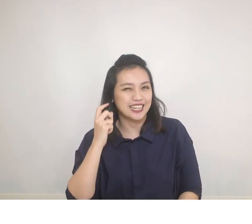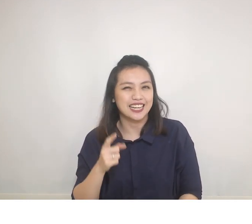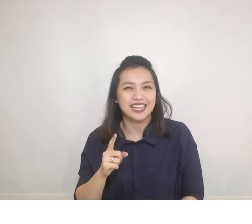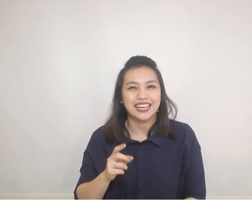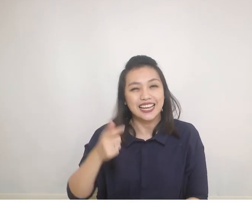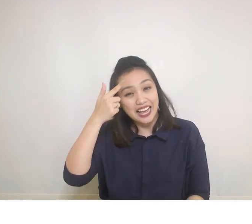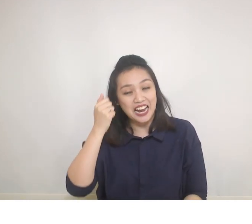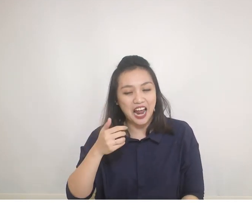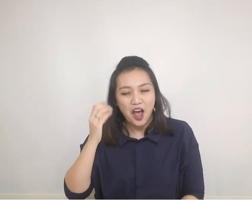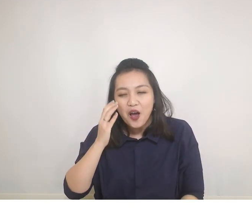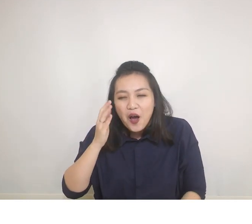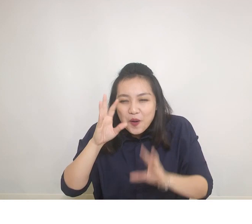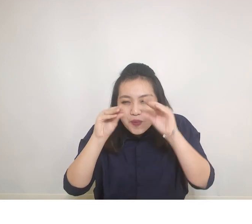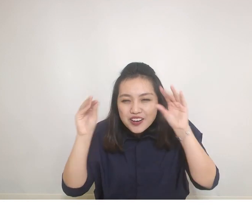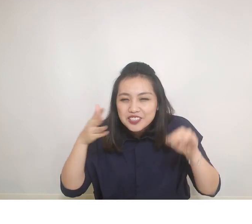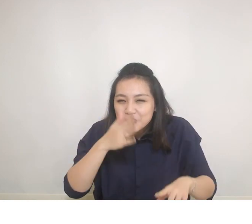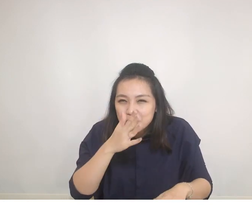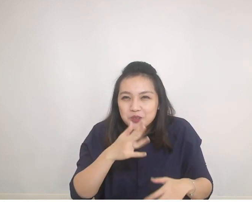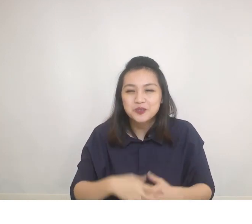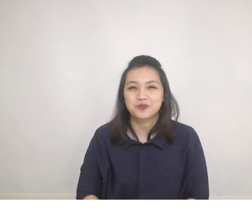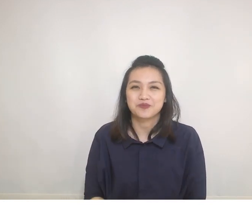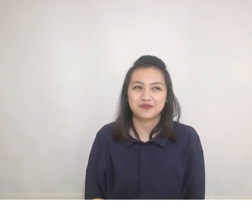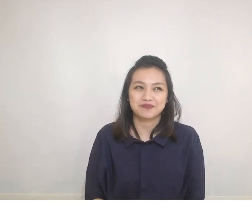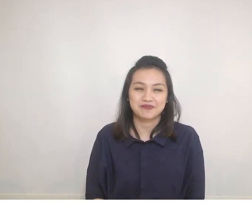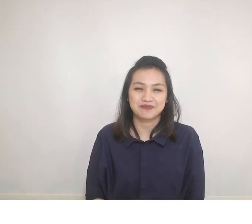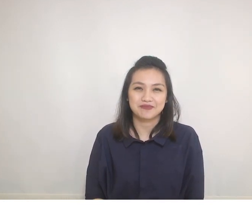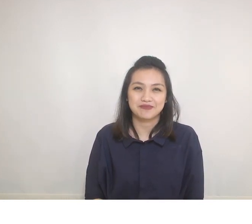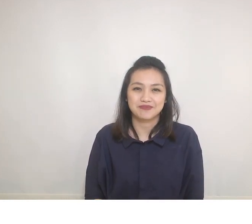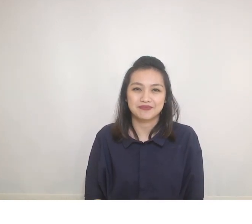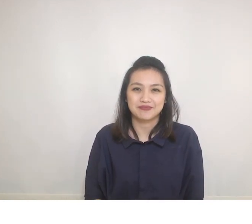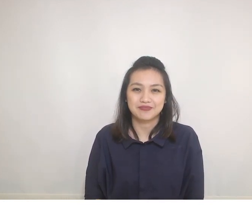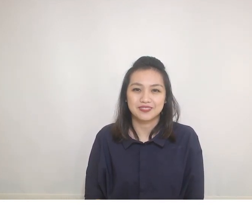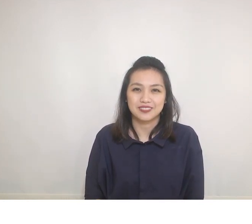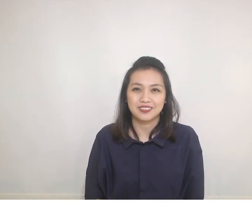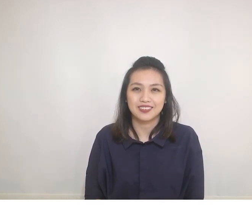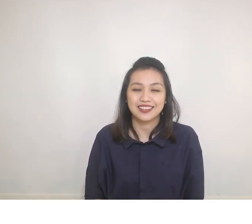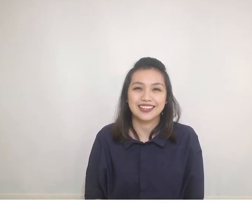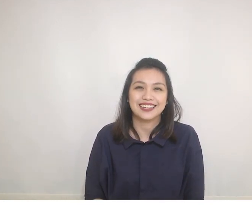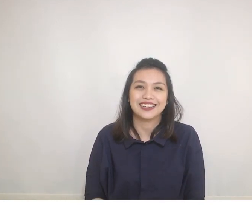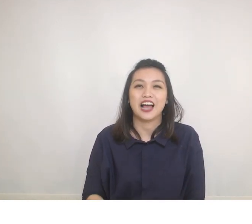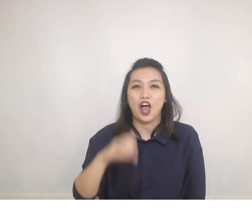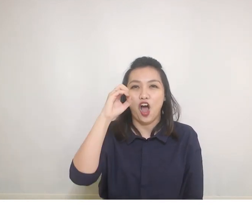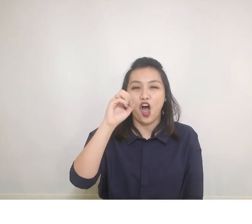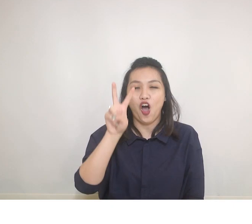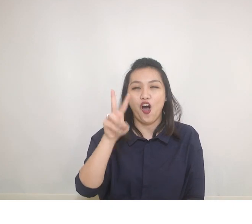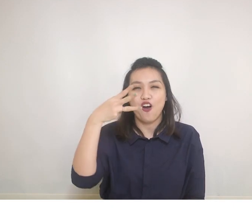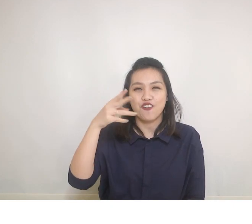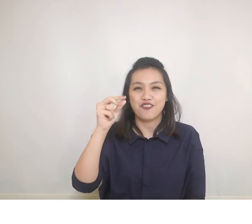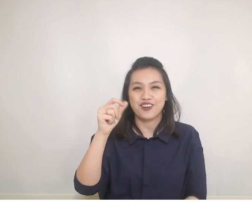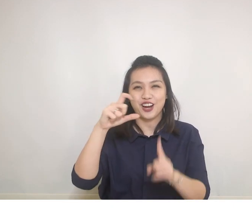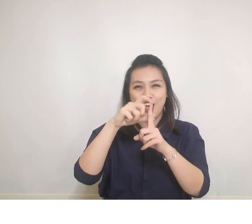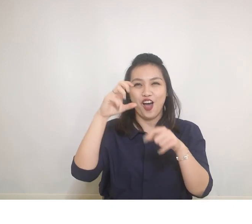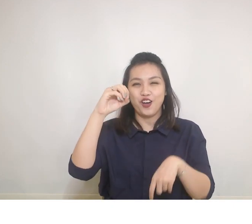hari-harinya waktunya tuh lebih banyak fokuskan pada pekerjaan daripada keluarganya. Jadi lupa kalau belum menikah sampai sudah menikah itu